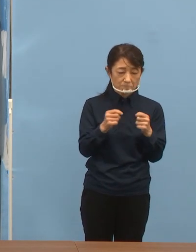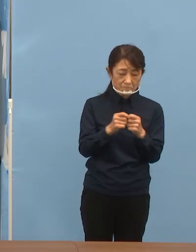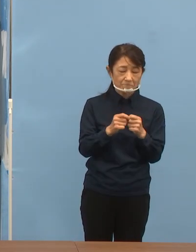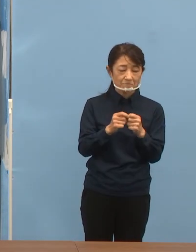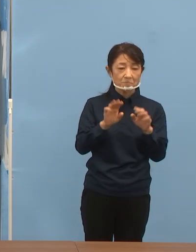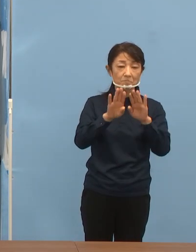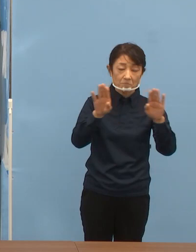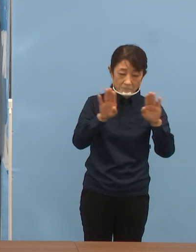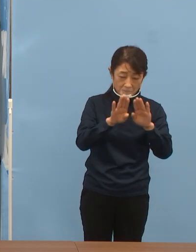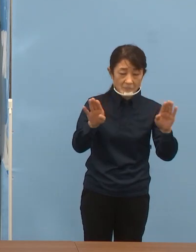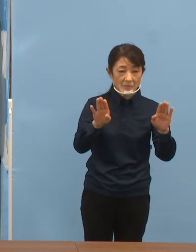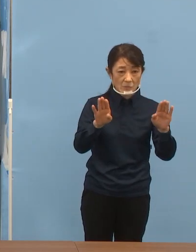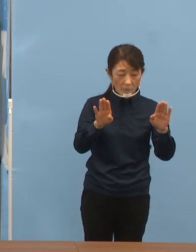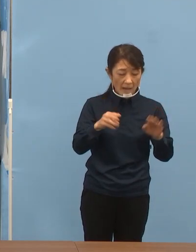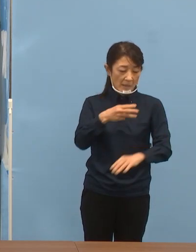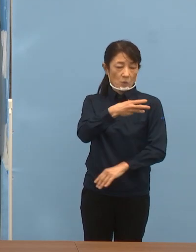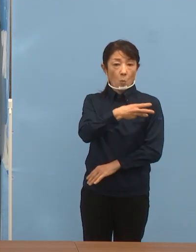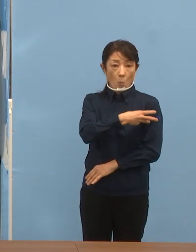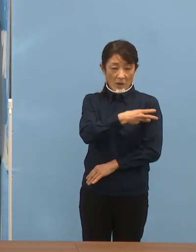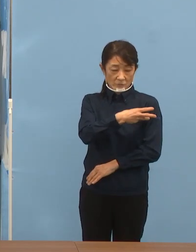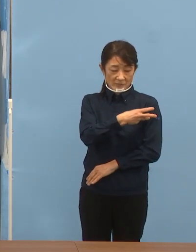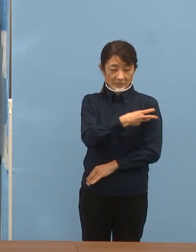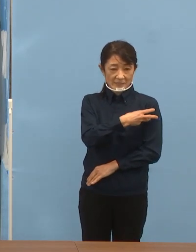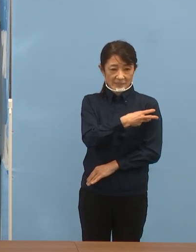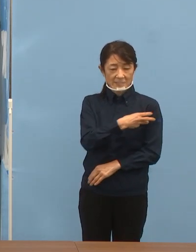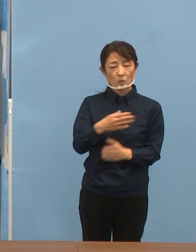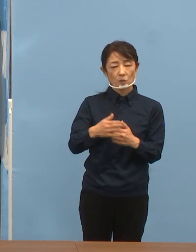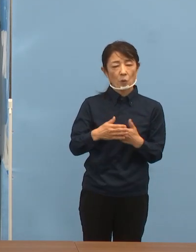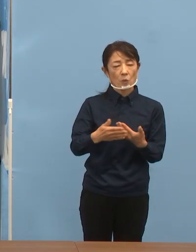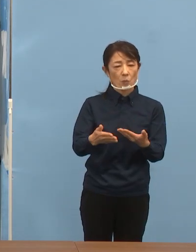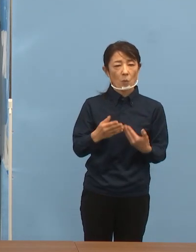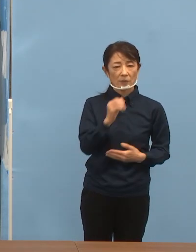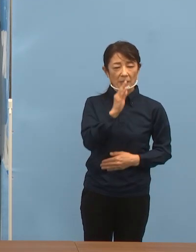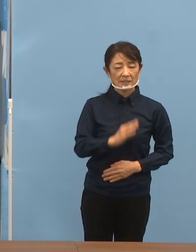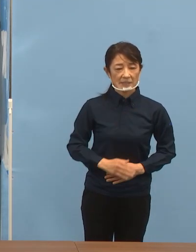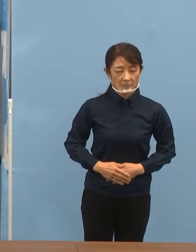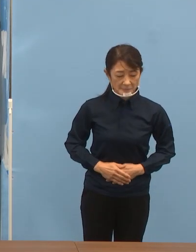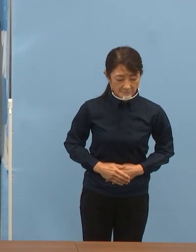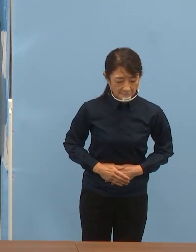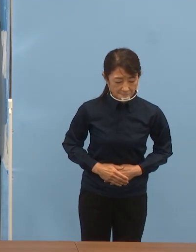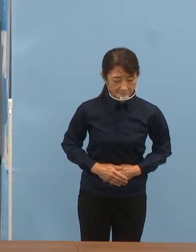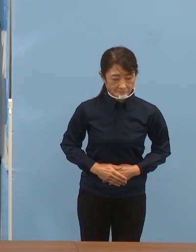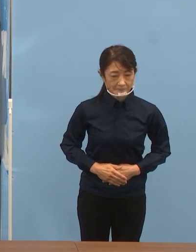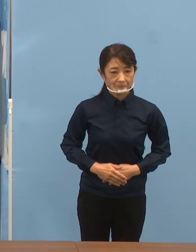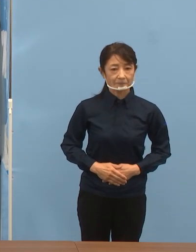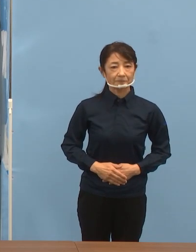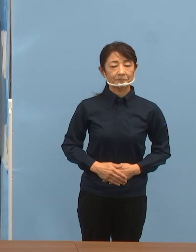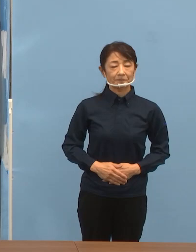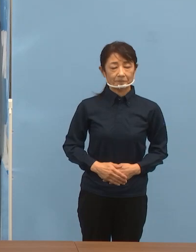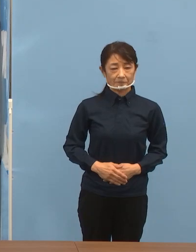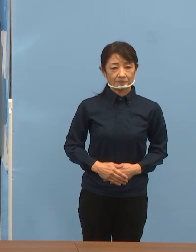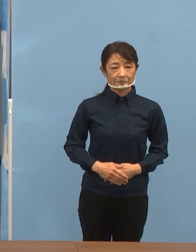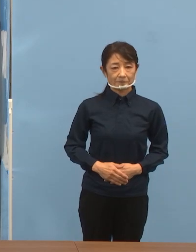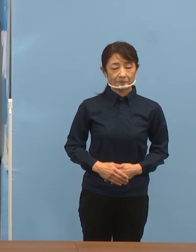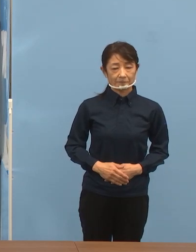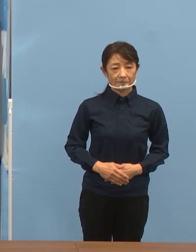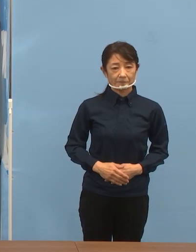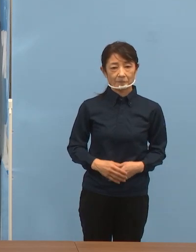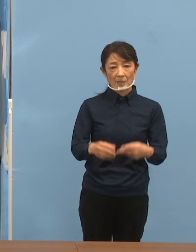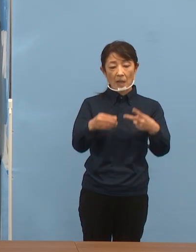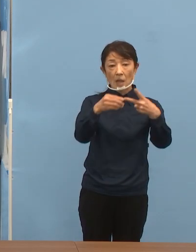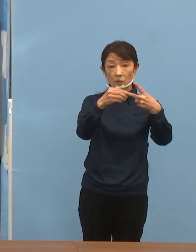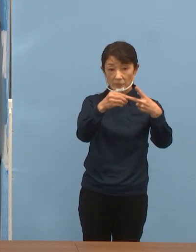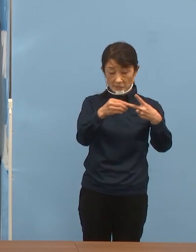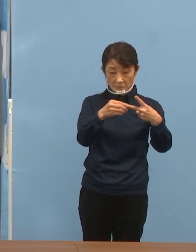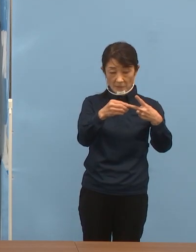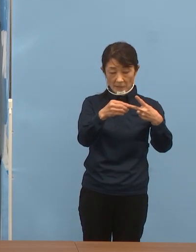策の徹底と、ワクチン接種へのご協力をお願いいたします。で、続きまして、2つ目、